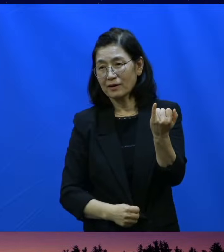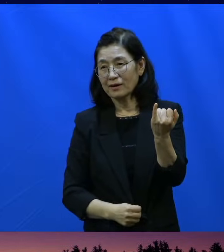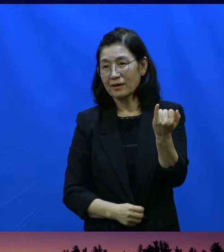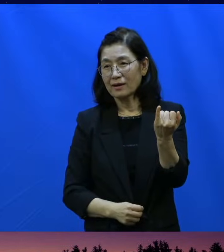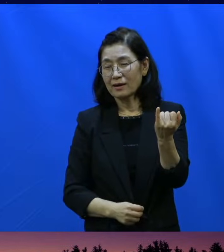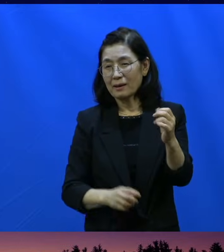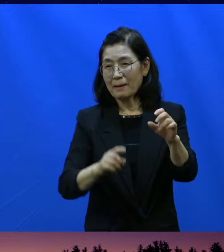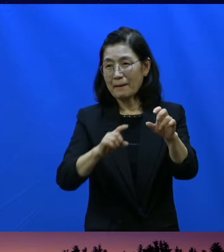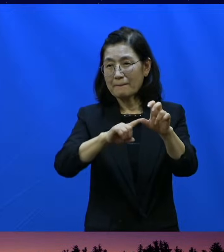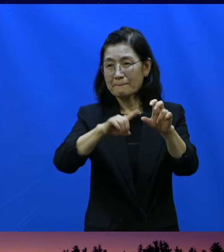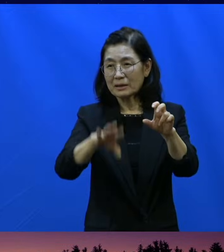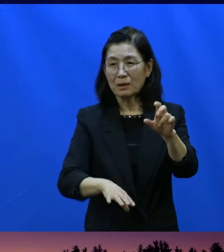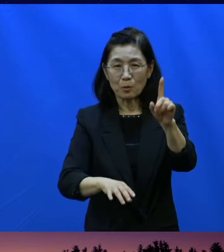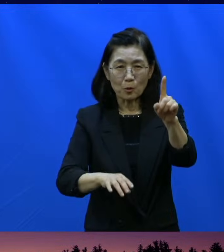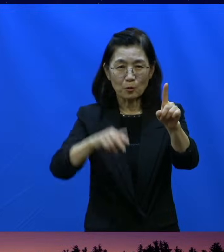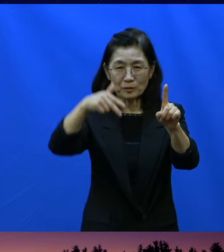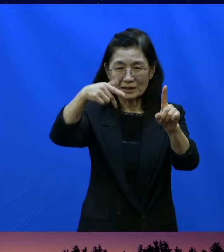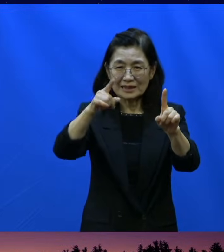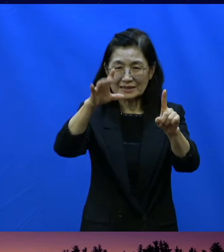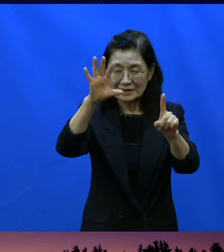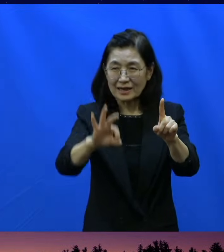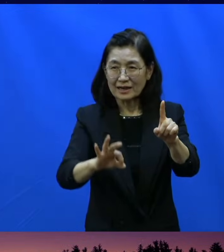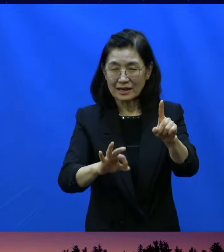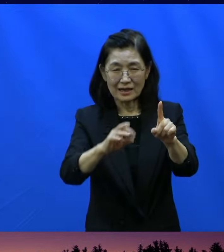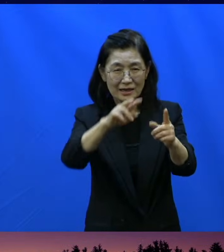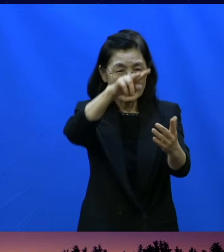제가 손가락을 이렇게 펴고 있잖아요.